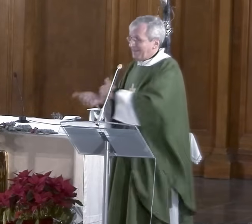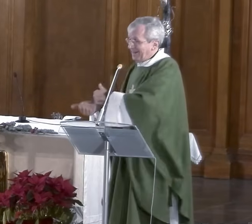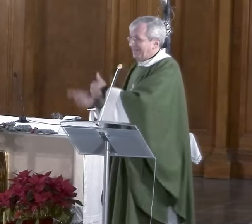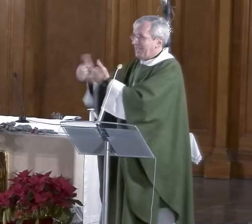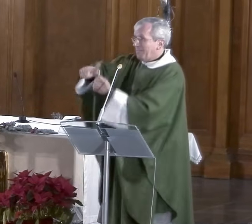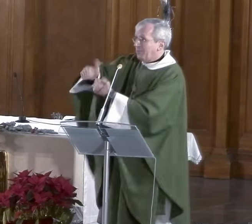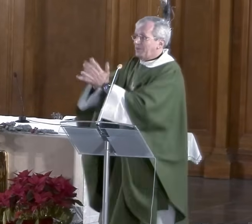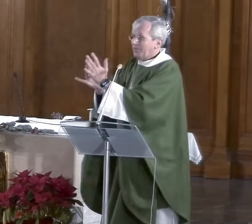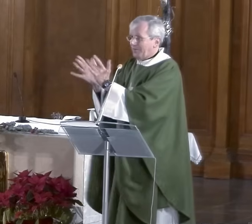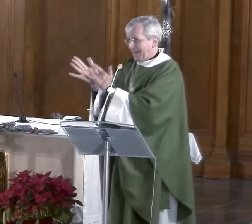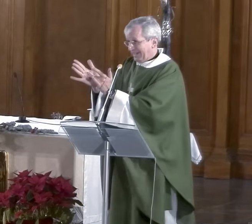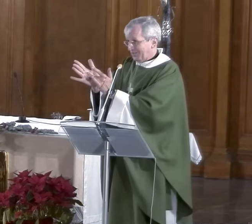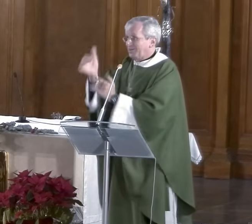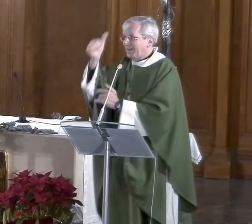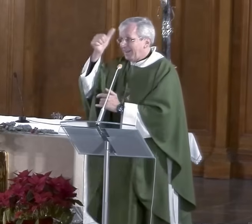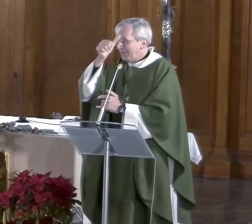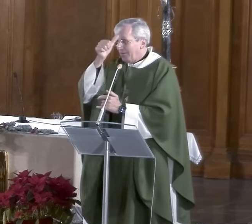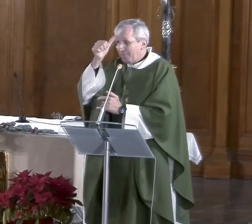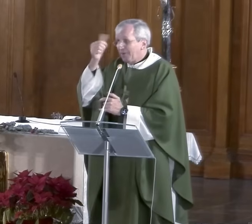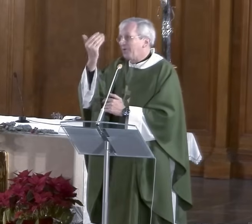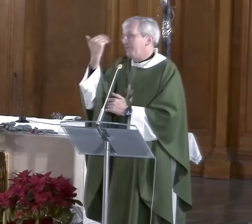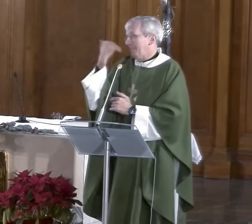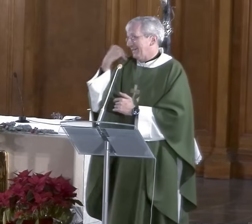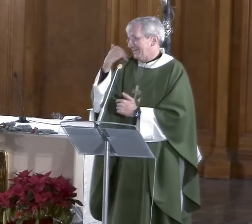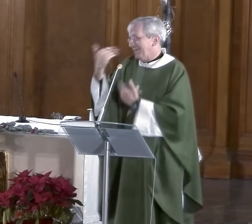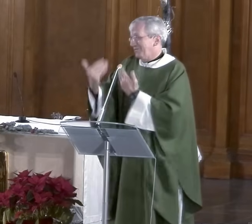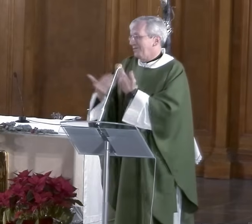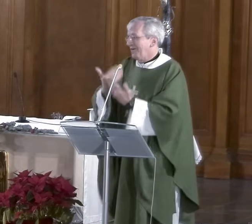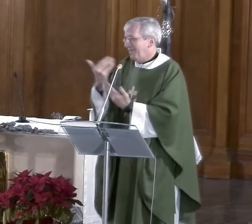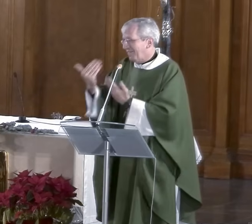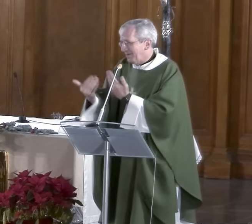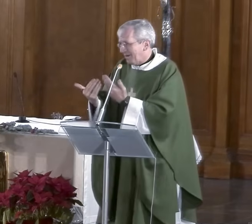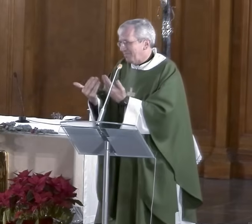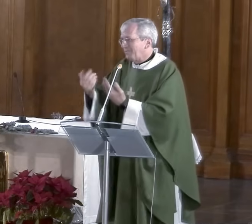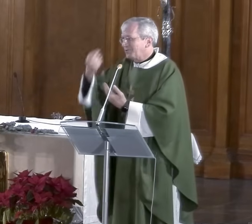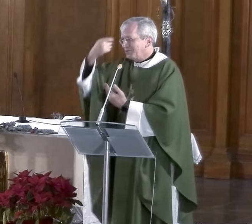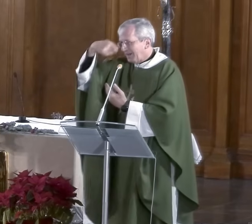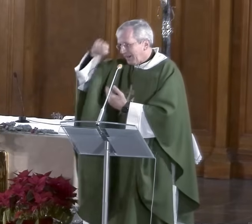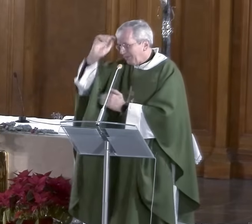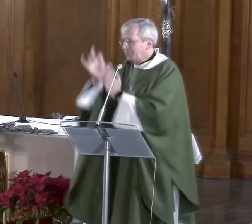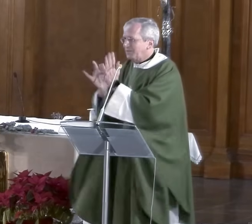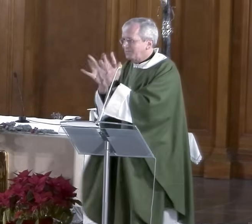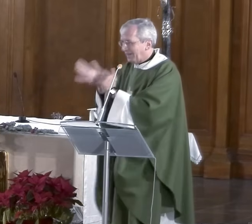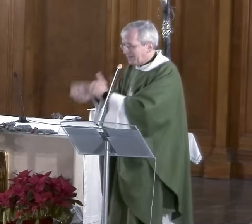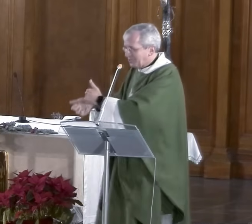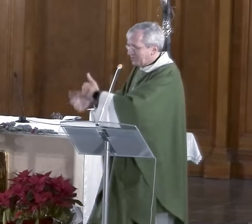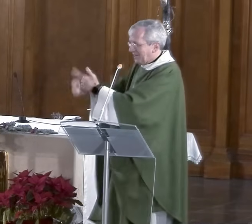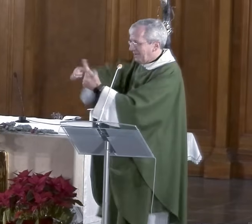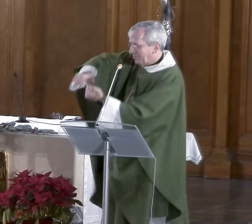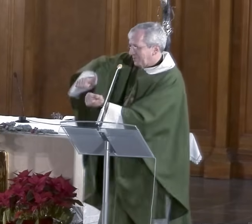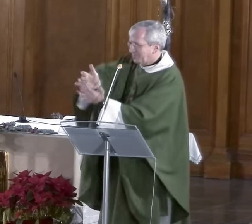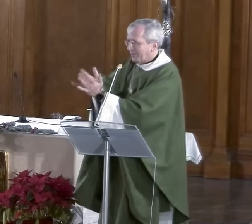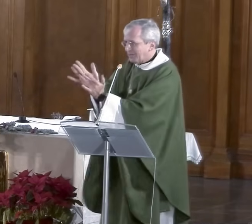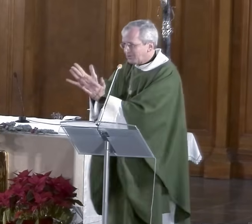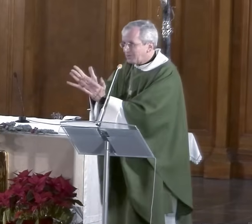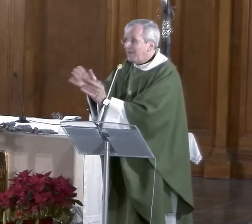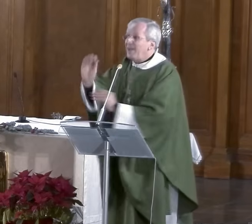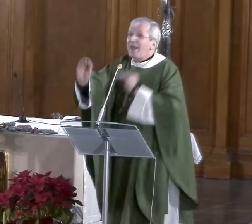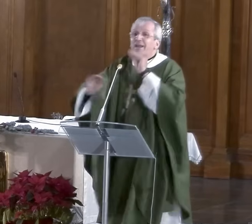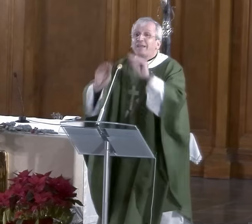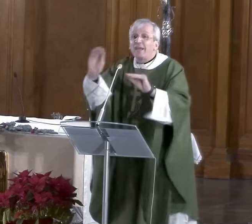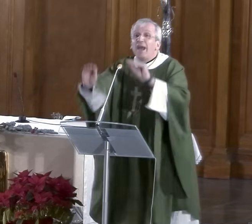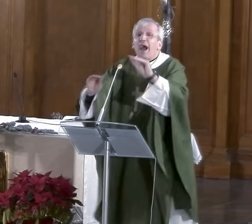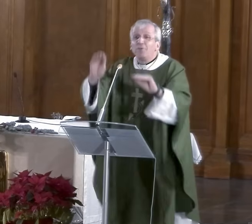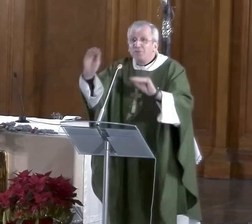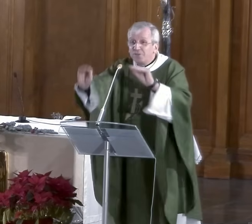Bautista, el que bautizó a Jesús, el que el domingo pasado celebrábamos el bautismo de Jesús,